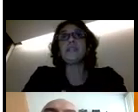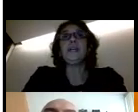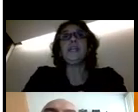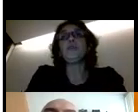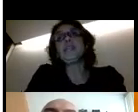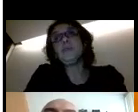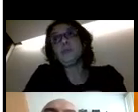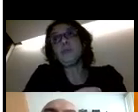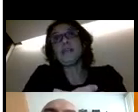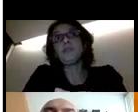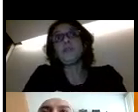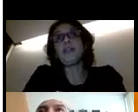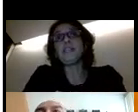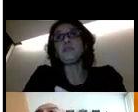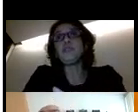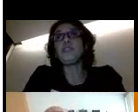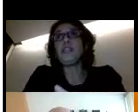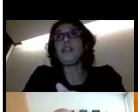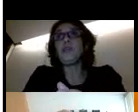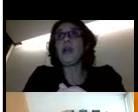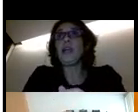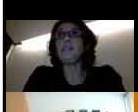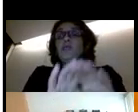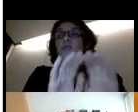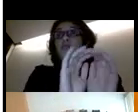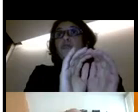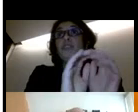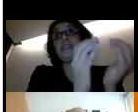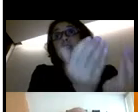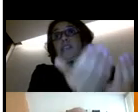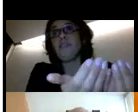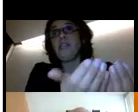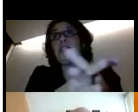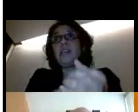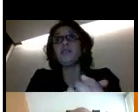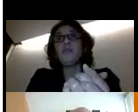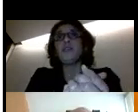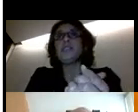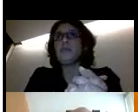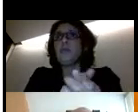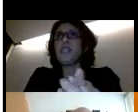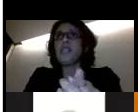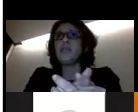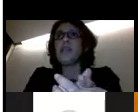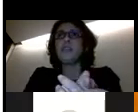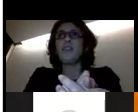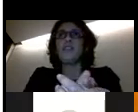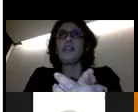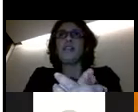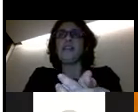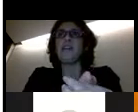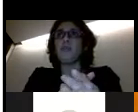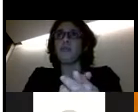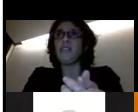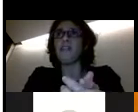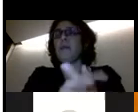para, por ejemplo, hacer una descripción de la lengua en discursos narrativos en este caso, pero que también pudiera ser una metodología